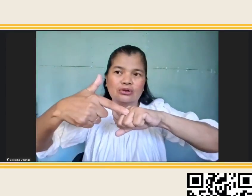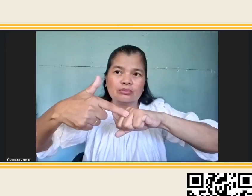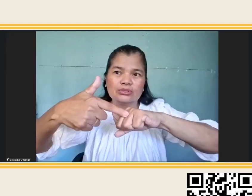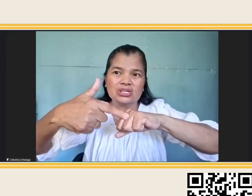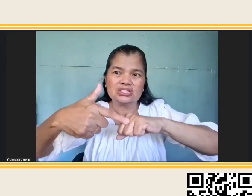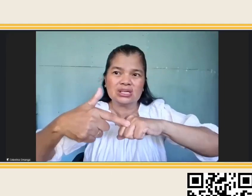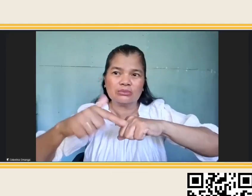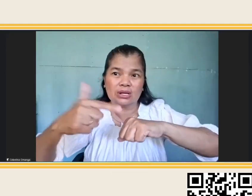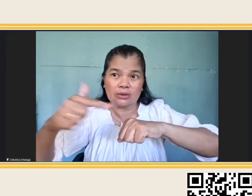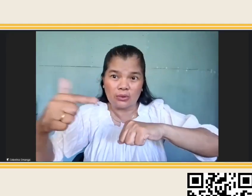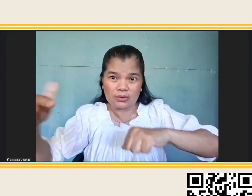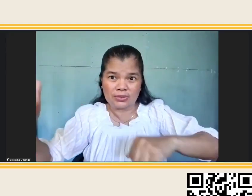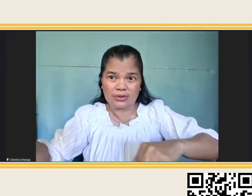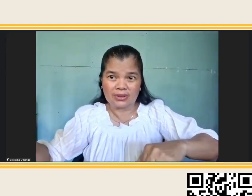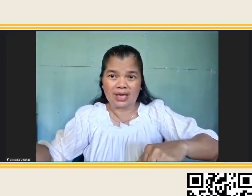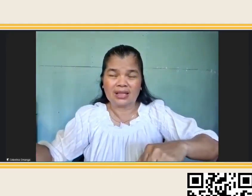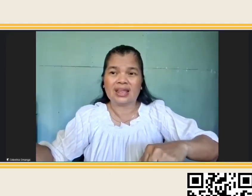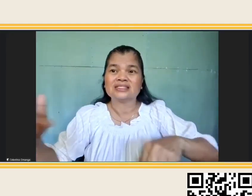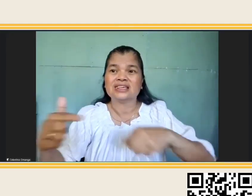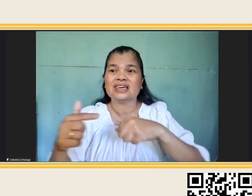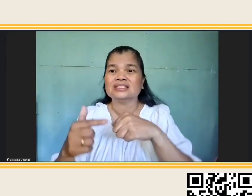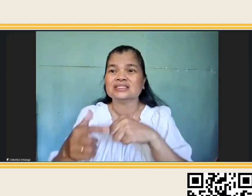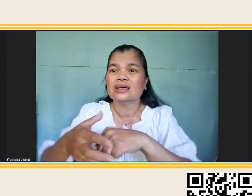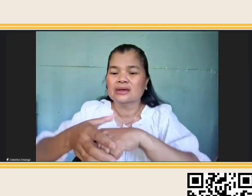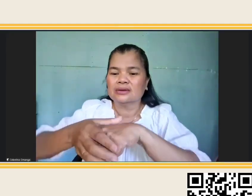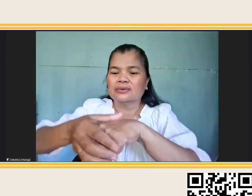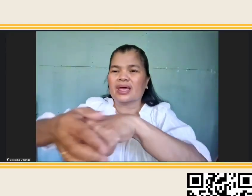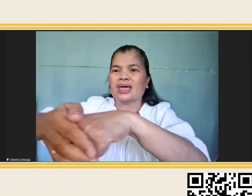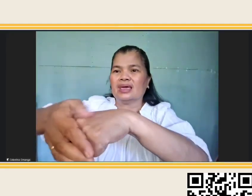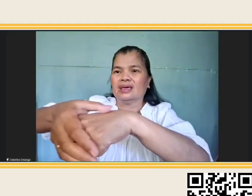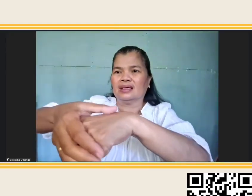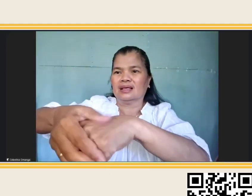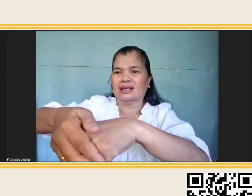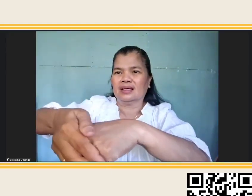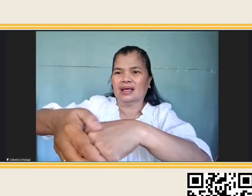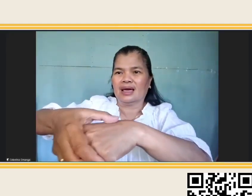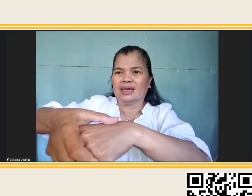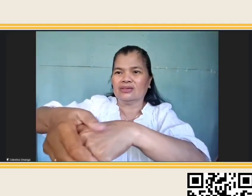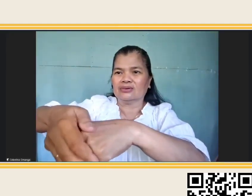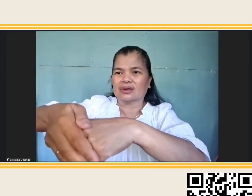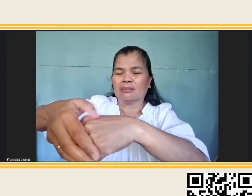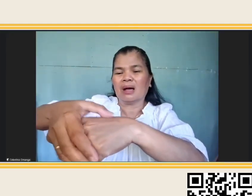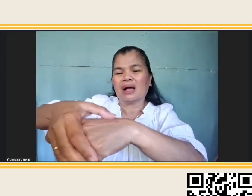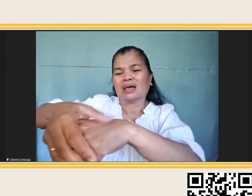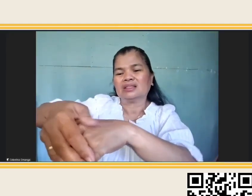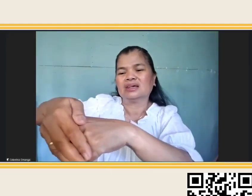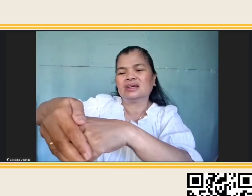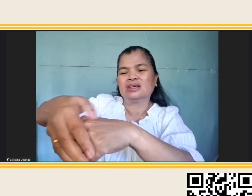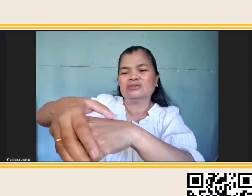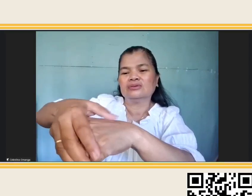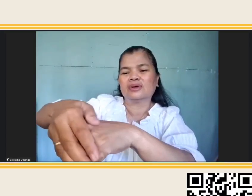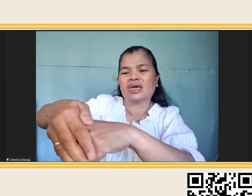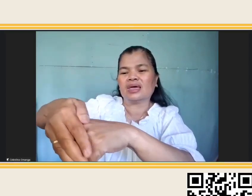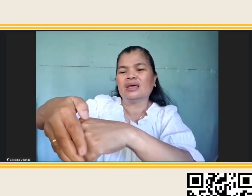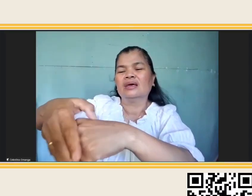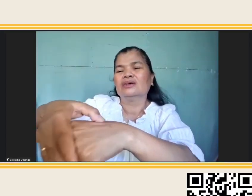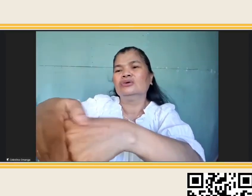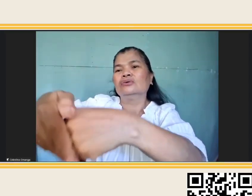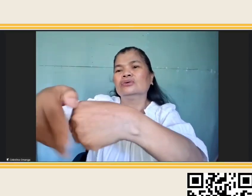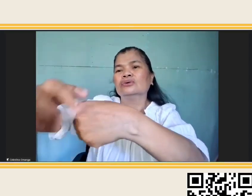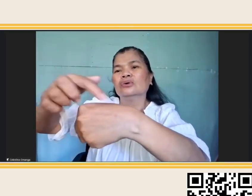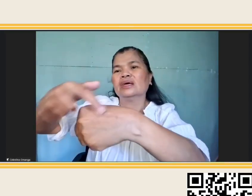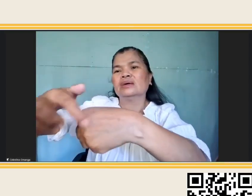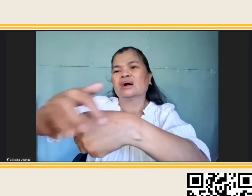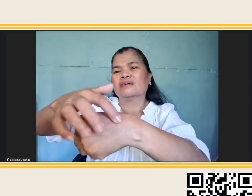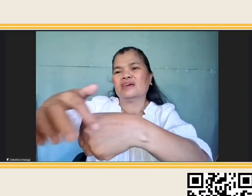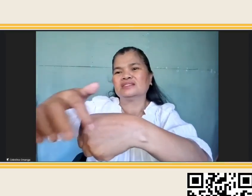yung tinuro mo yung sing-sing mo na gold. Okay, next is gray. Ayan yung gray. Bakit ganyan yung gray?